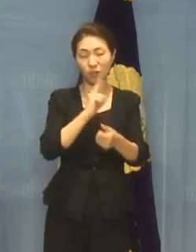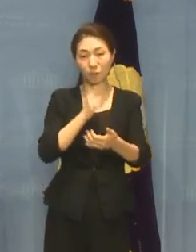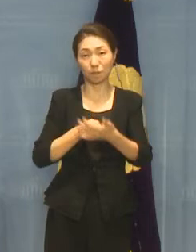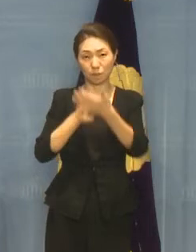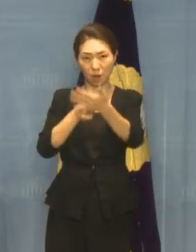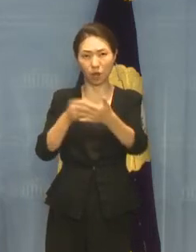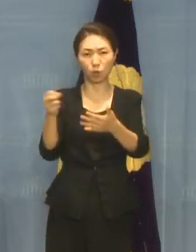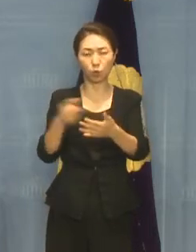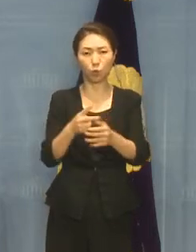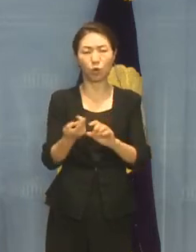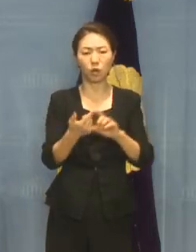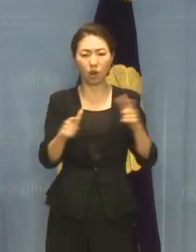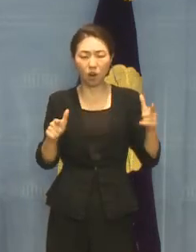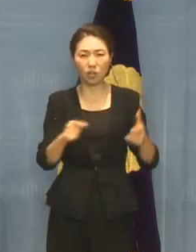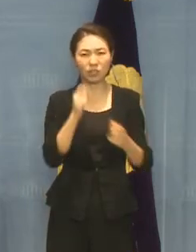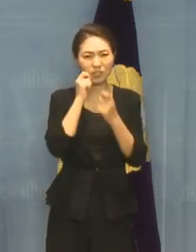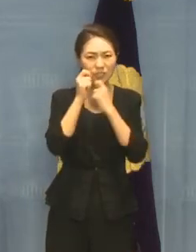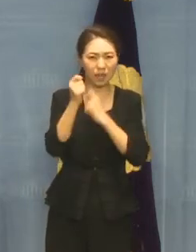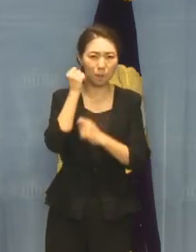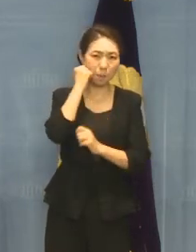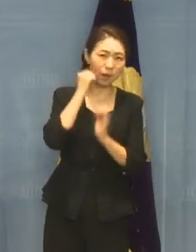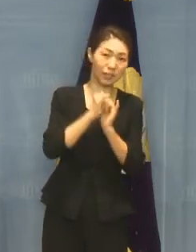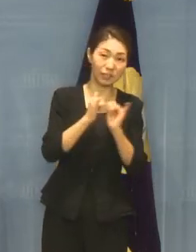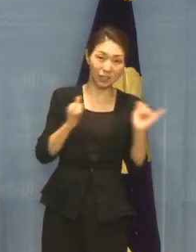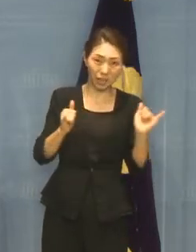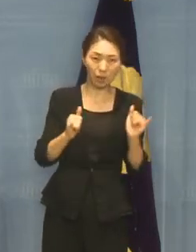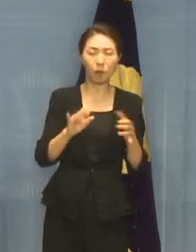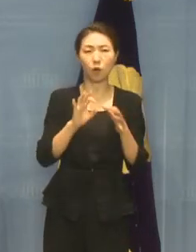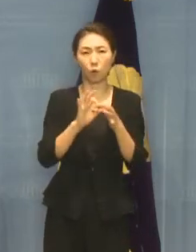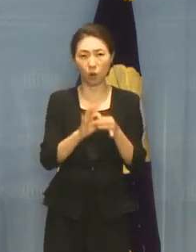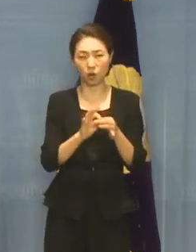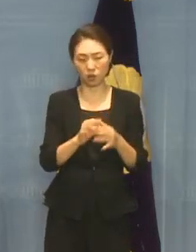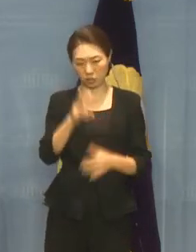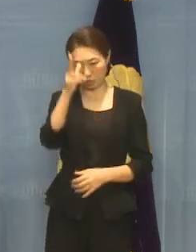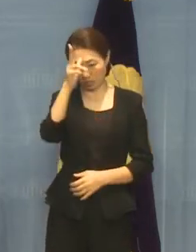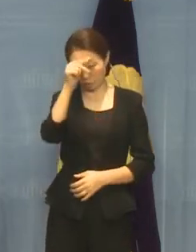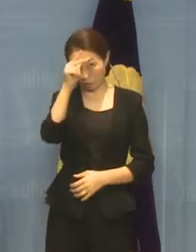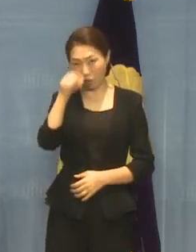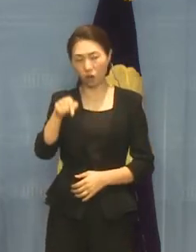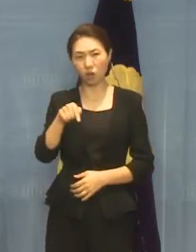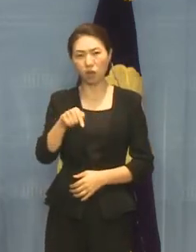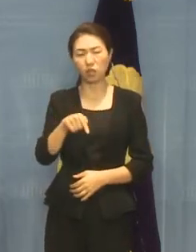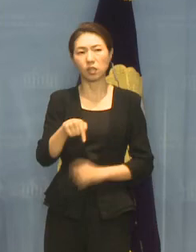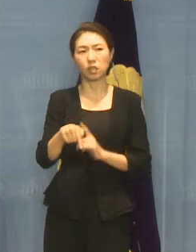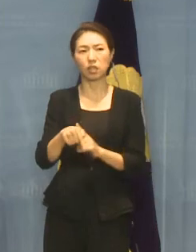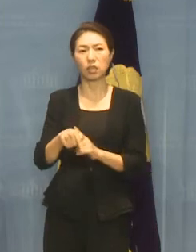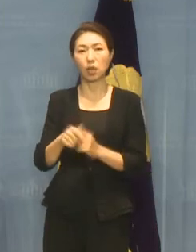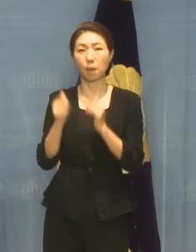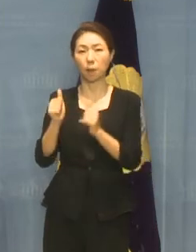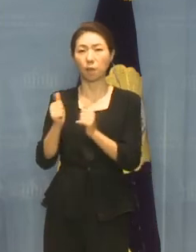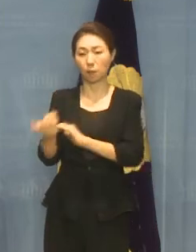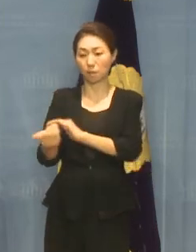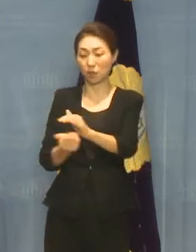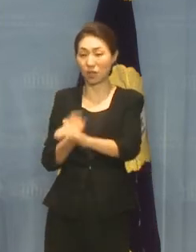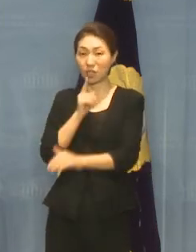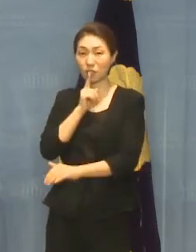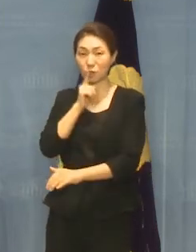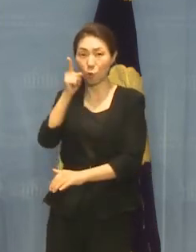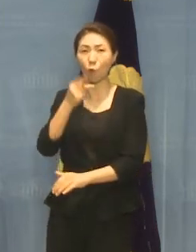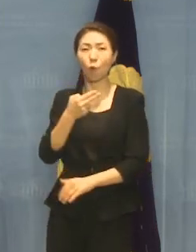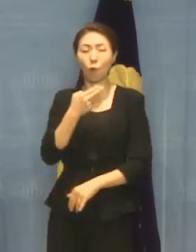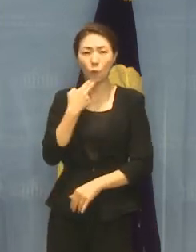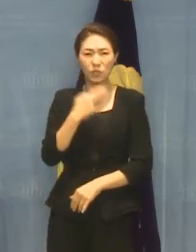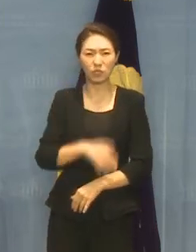디지털 다중피해 사기 범죄에 대하여 사법경찰관리가 법원의 사전 허가 없이도 긴급 신분 이장